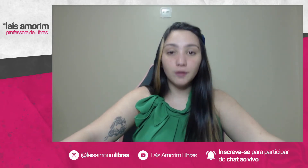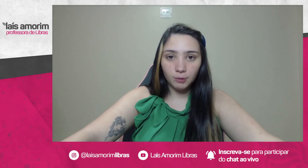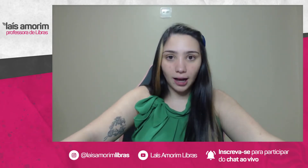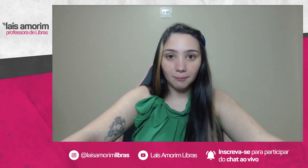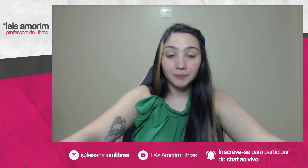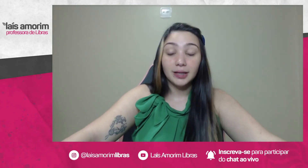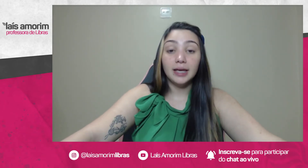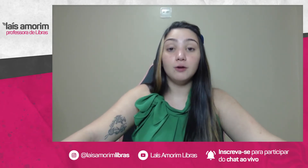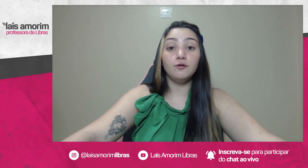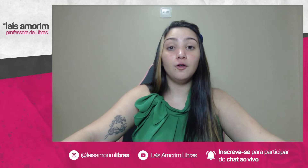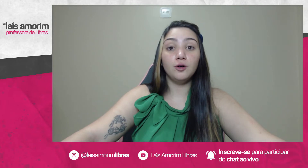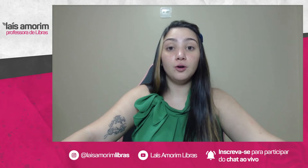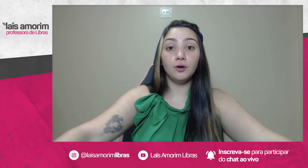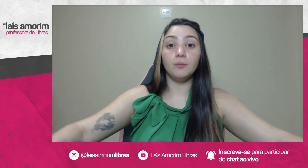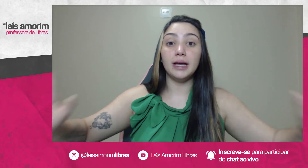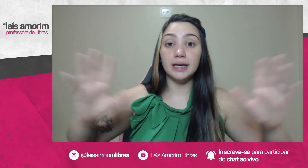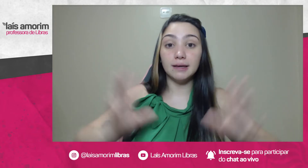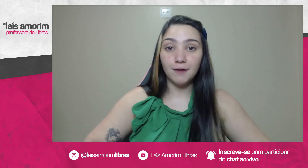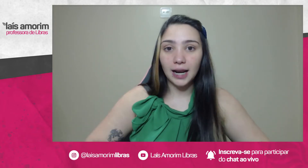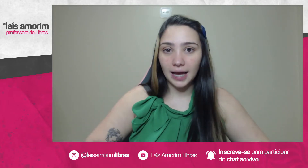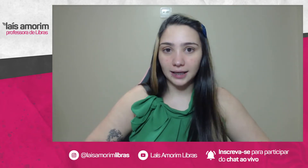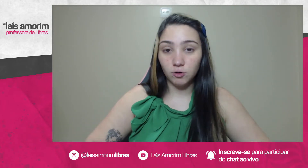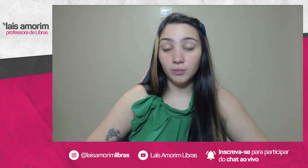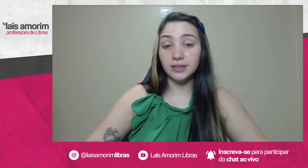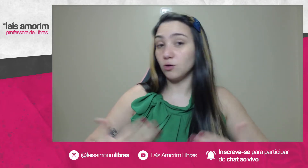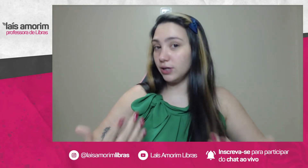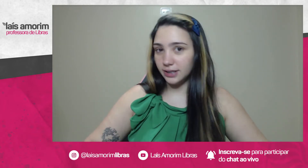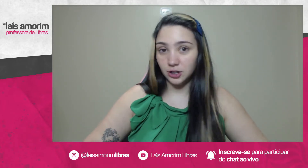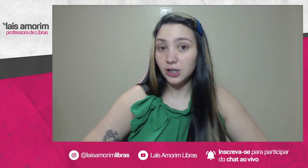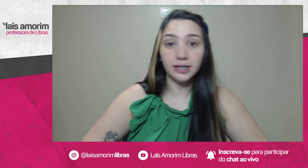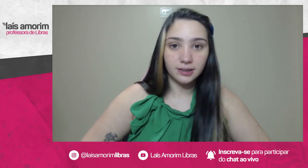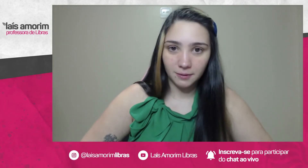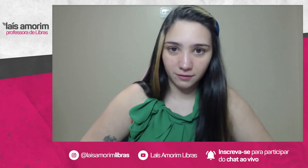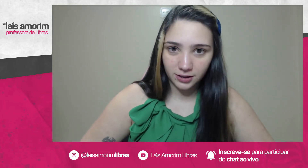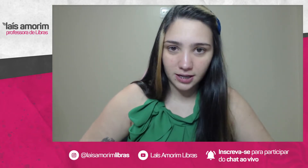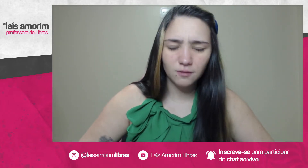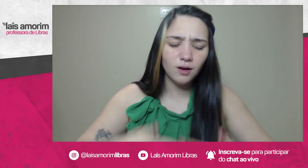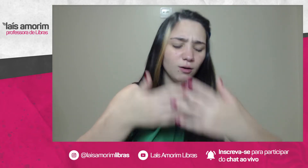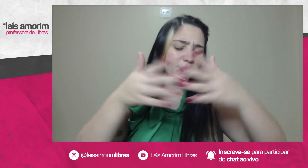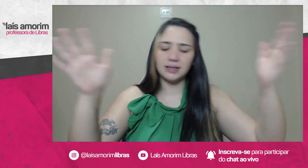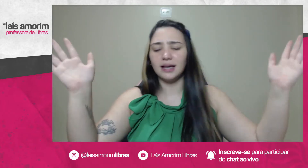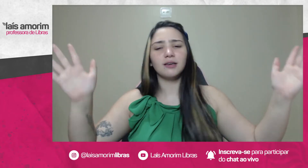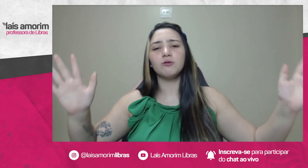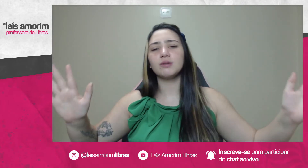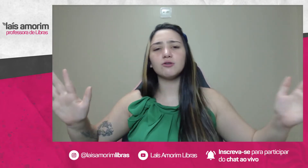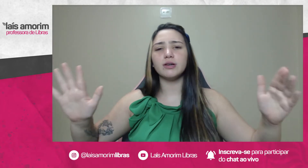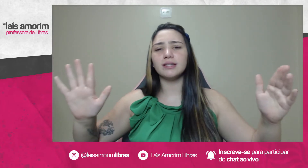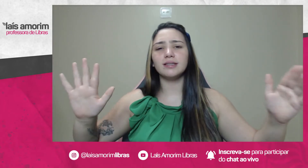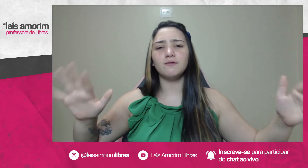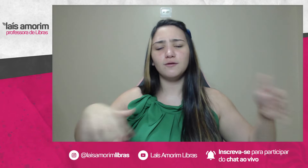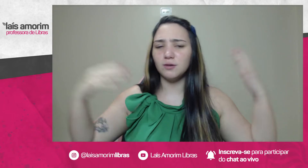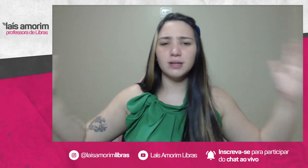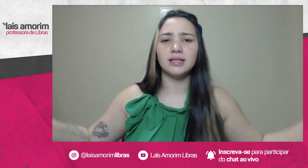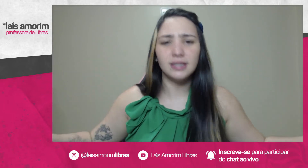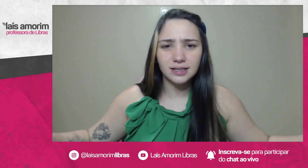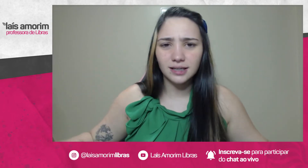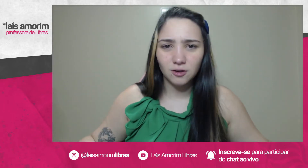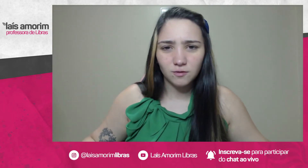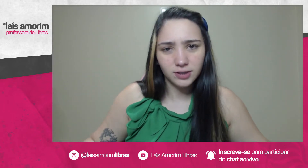lá. Eu vou falar aqui algumas coisas de lista pra vocês. Eu vou passar aqui algumas coisas e vou fazer umas listas aqui com vocês,